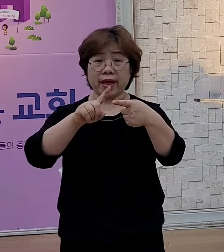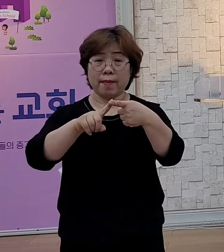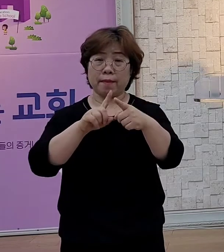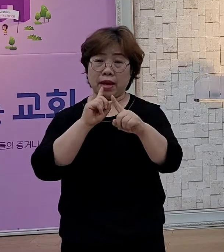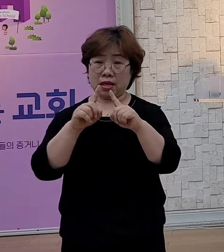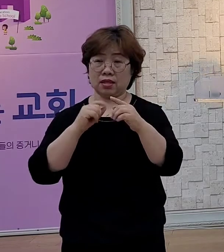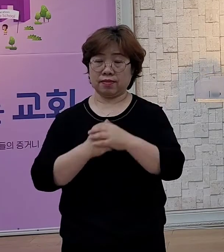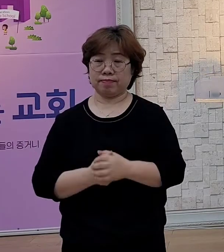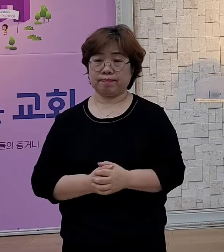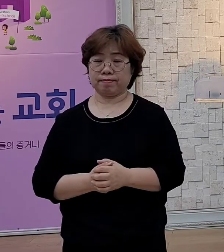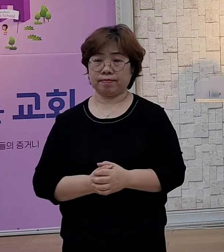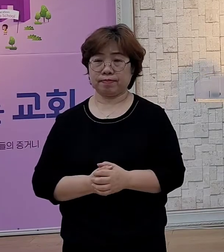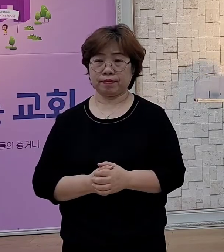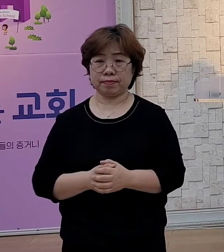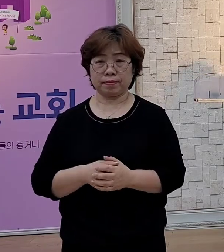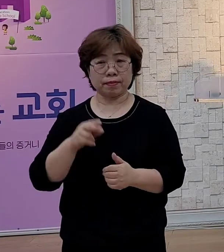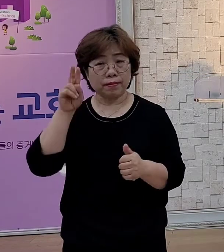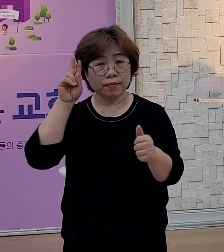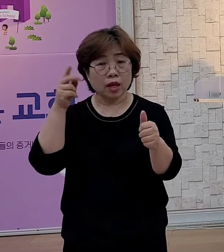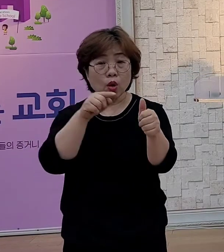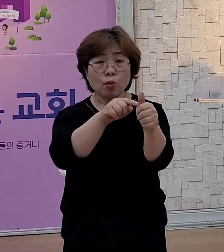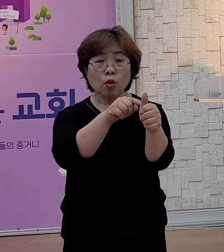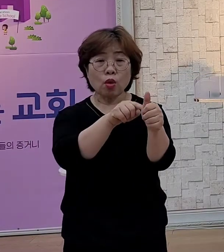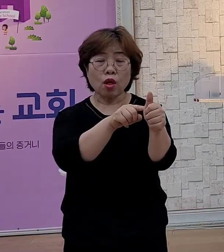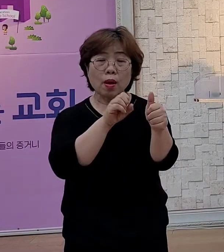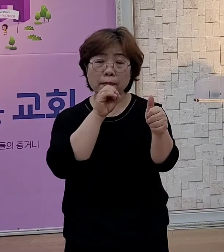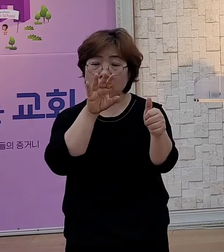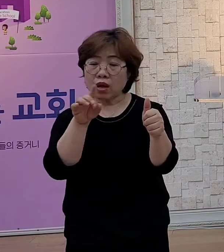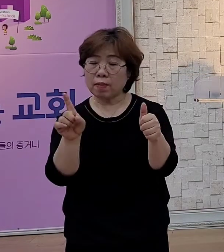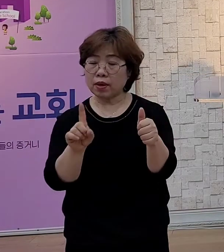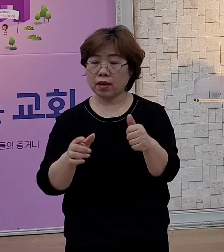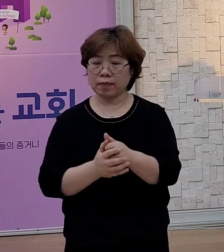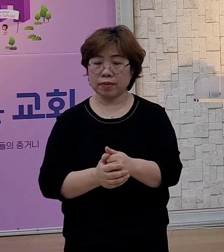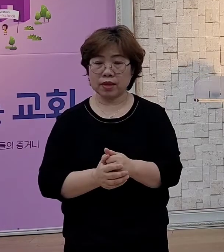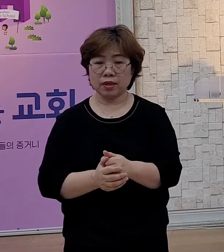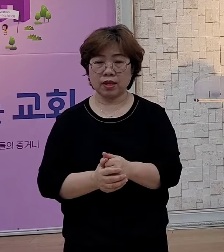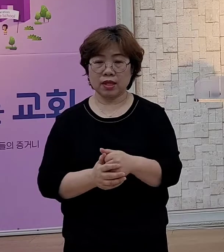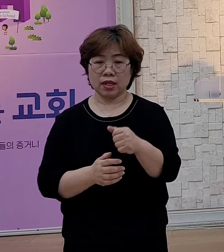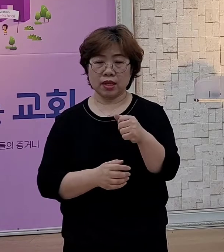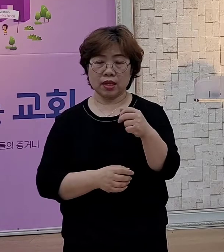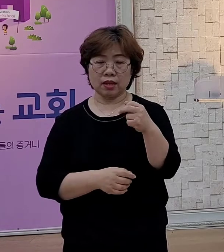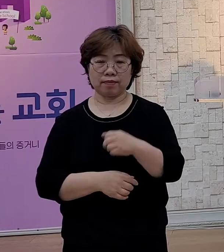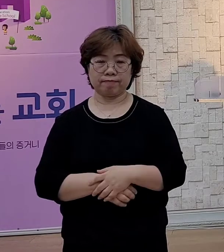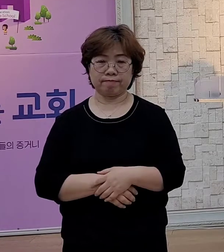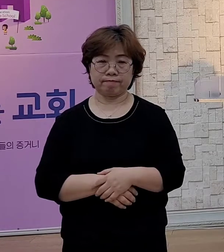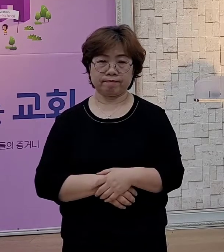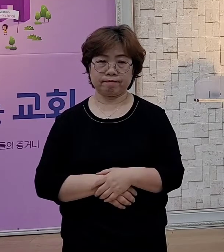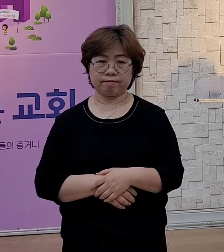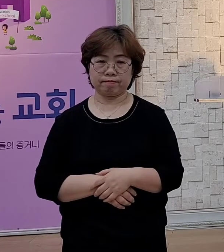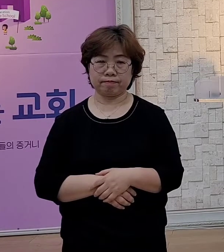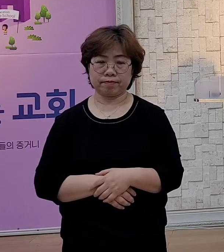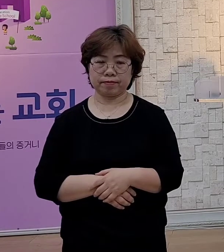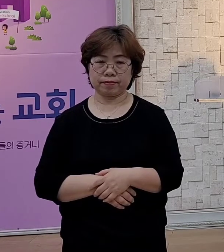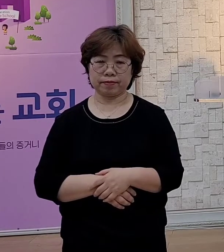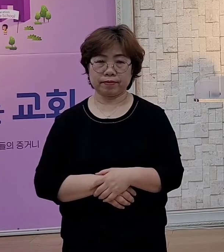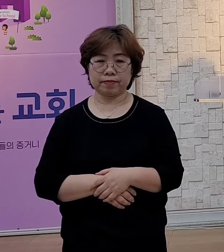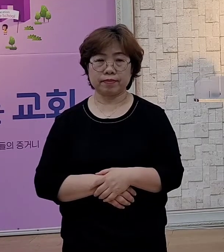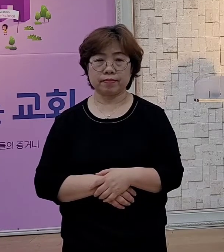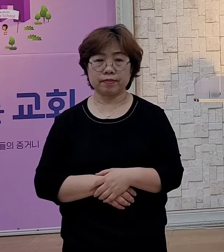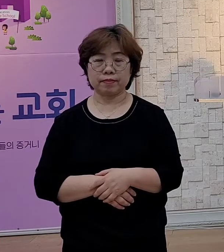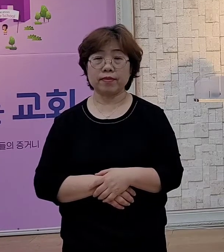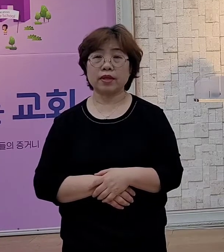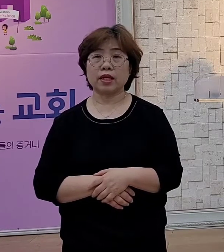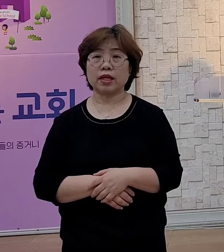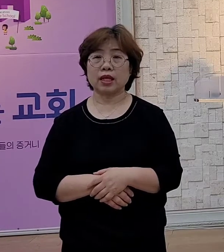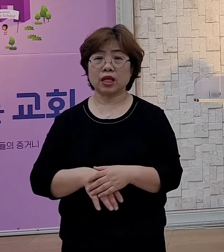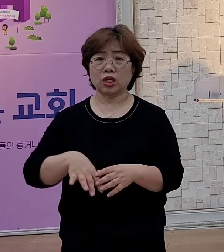야고보가 지금 1장부터 시작해서 우리에게 이 그리스도인들에게 특별히 제가 더 자세히 말씀드리면 1세기